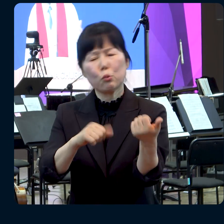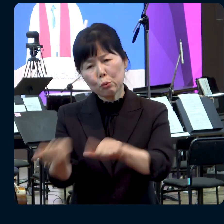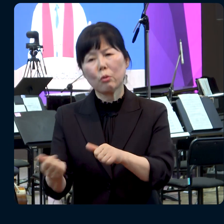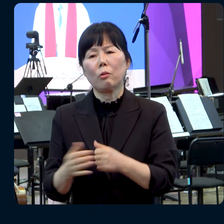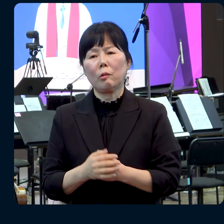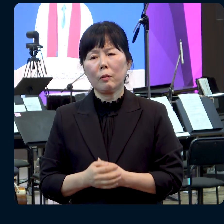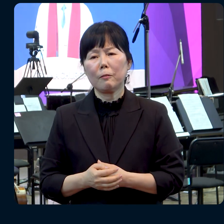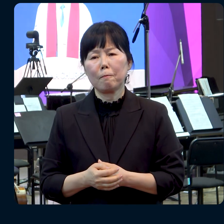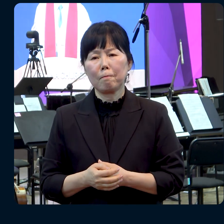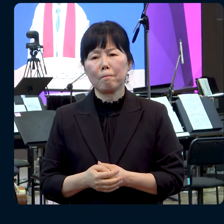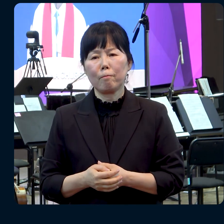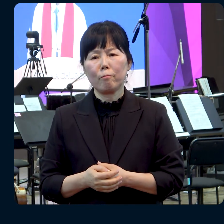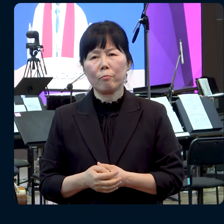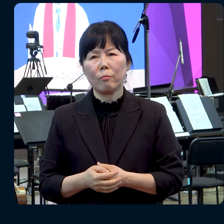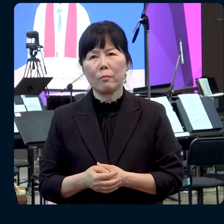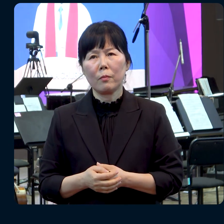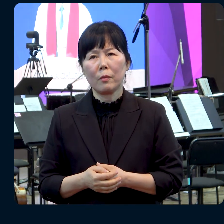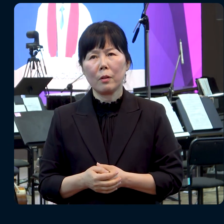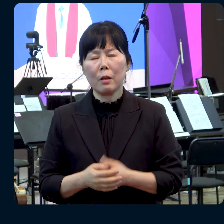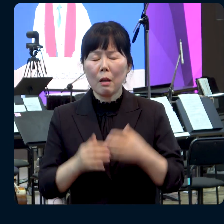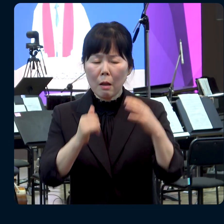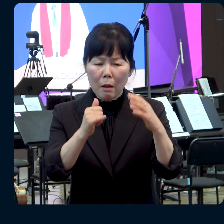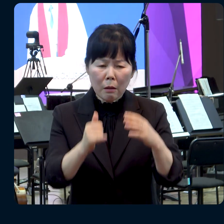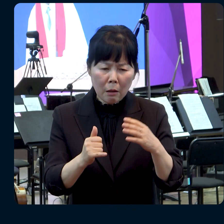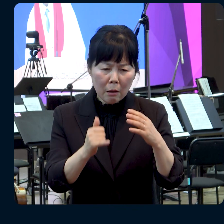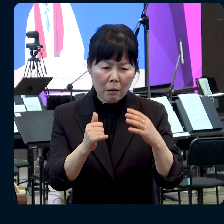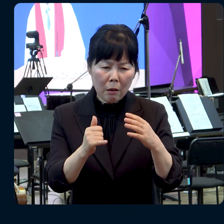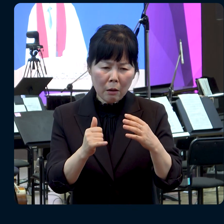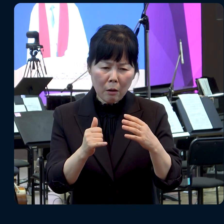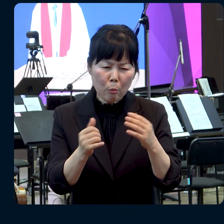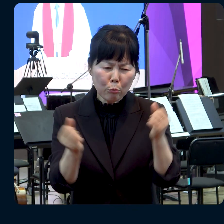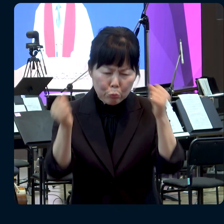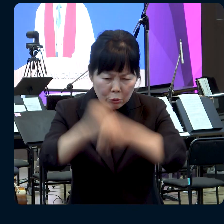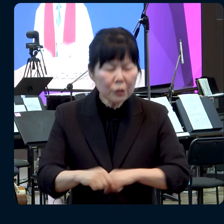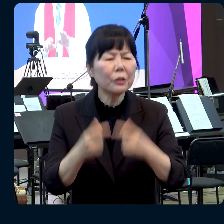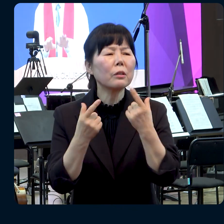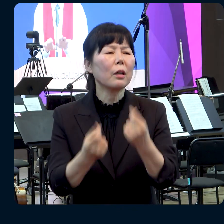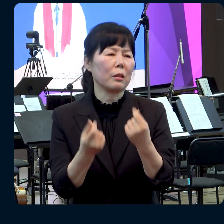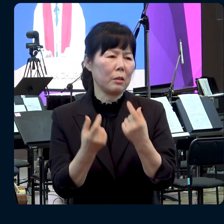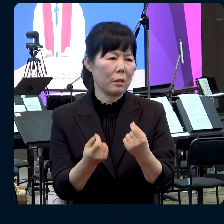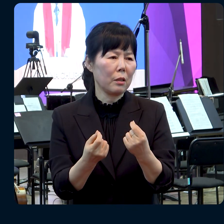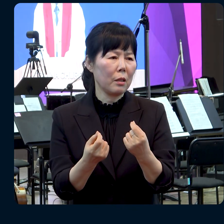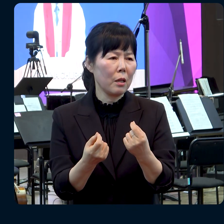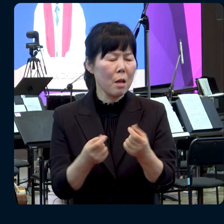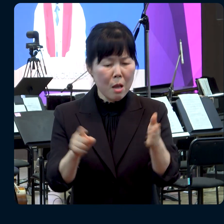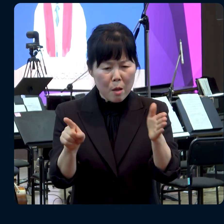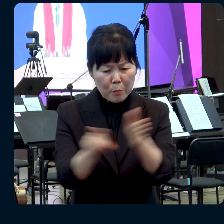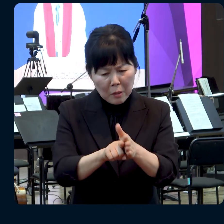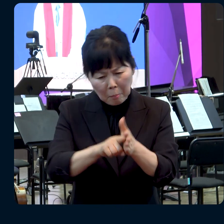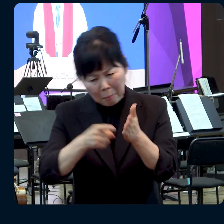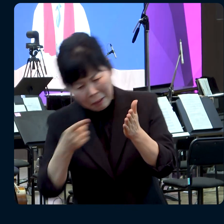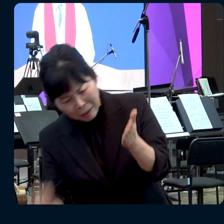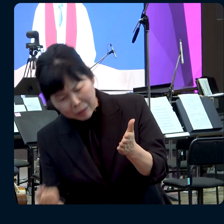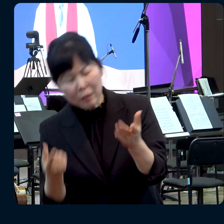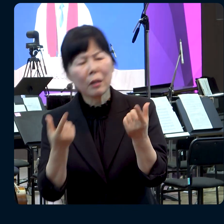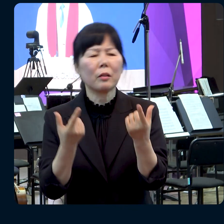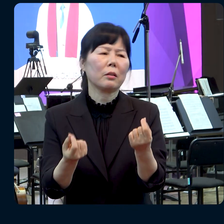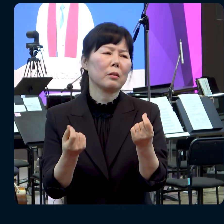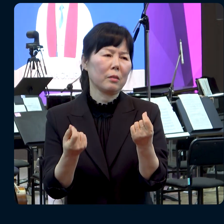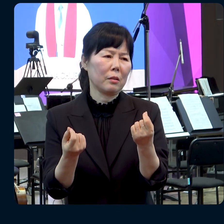정말 이건 세상이 무너지는 것 같은 그런 고통이었습니다. 신앙의 뿌리부터 흔들리는 그런 아픔이었어요.